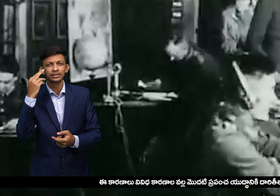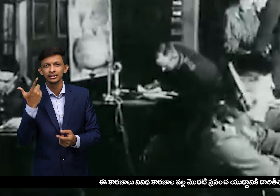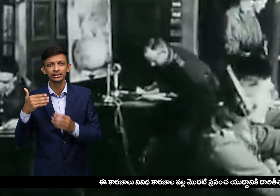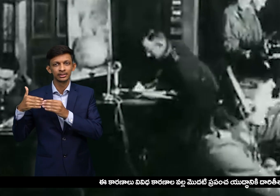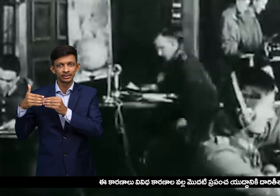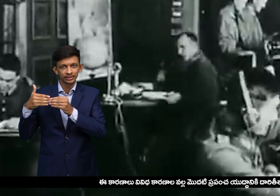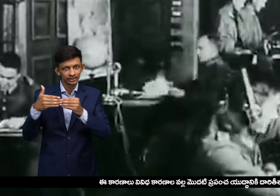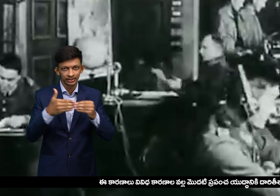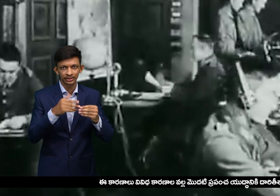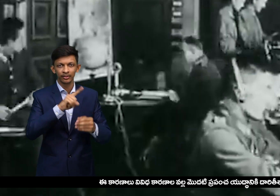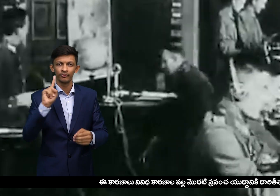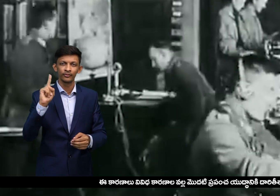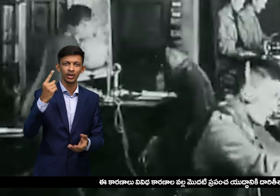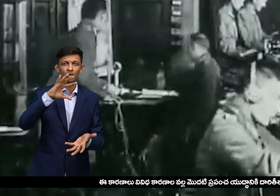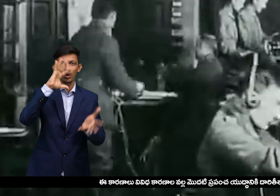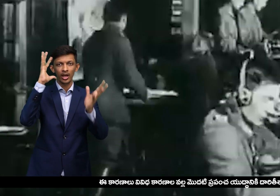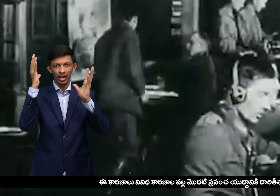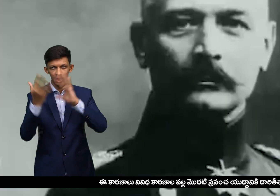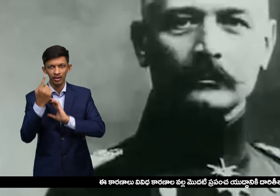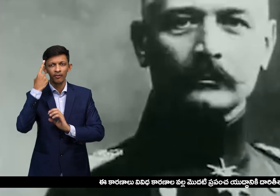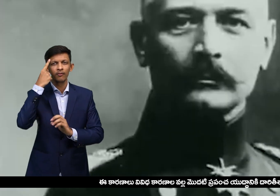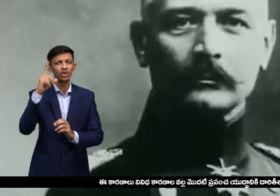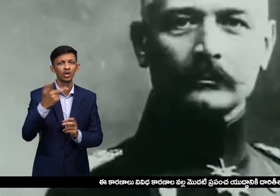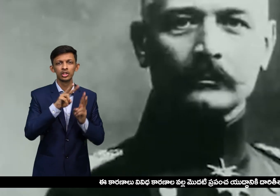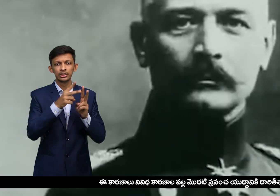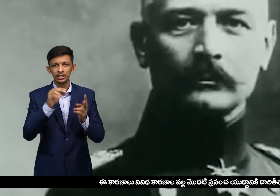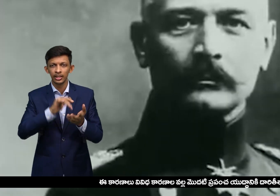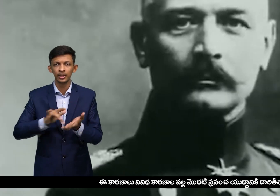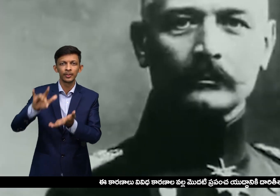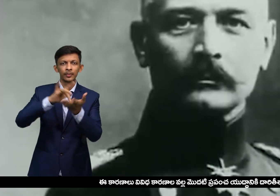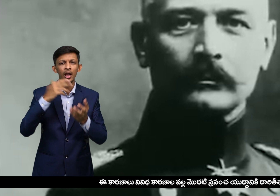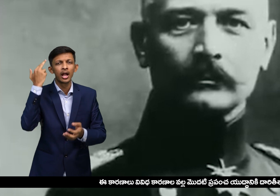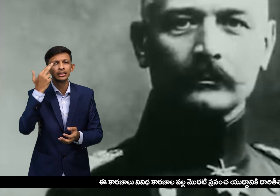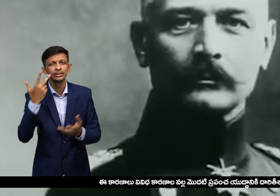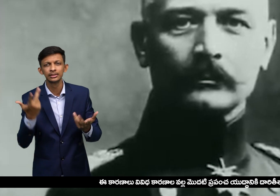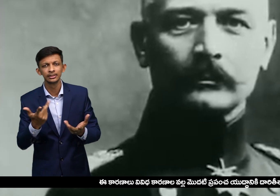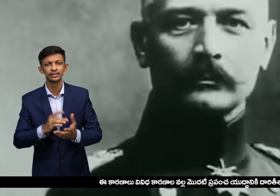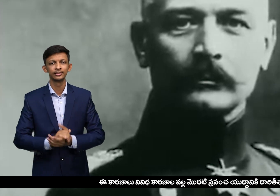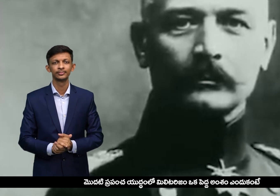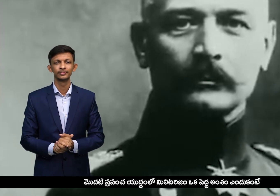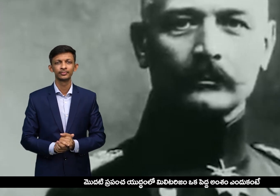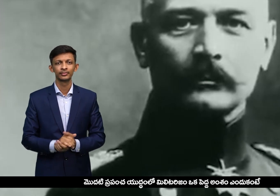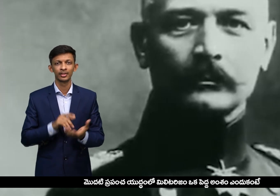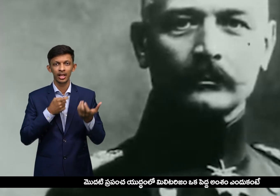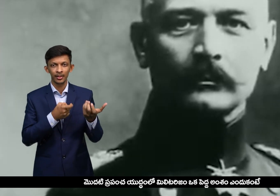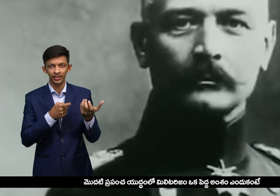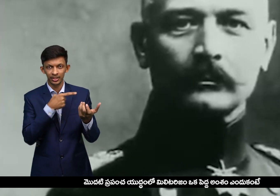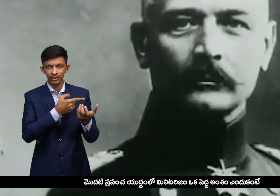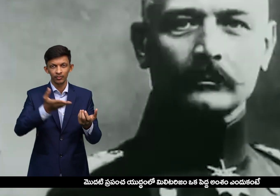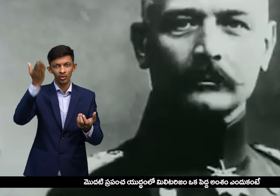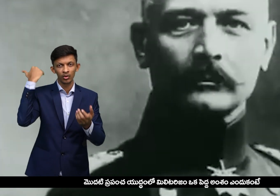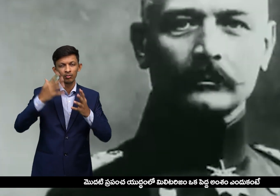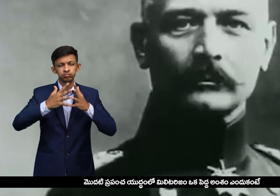ఈ కారణాలు వివిధ కారణాల వల్ల మొదటి ప్రపంచ యుద్ధానికి దారితీశాయి. మొదటి ప్రపంచ